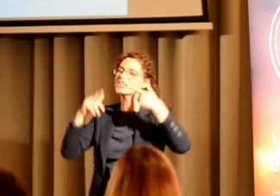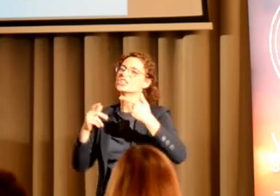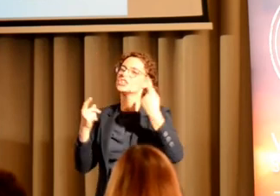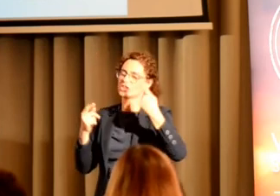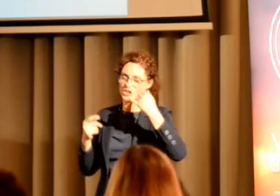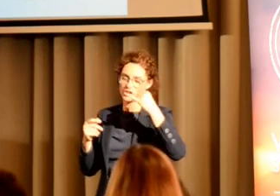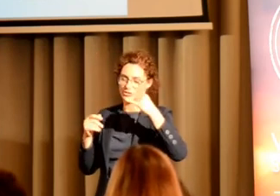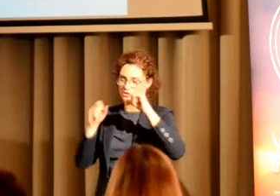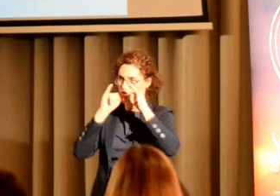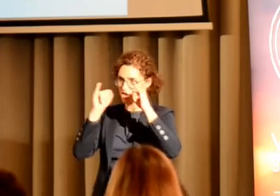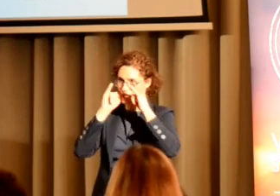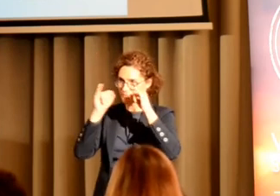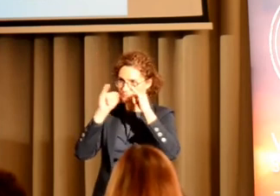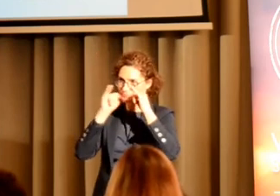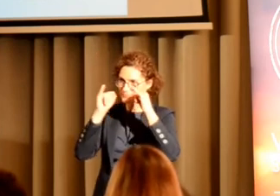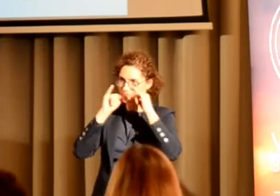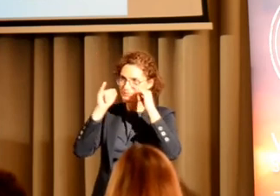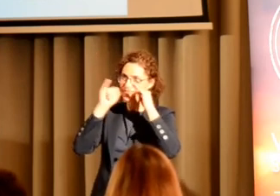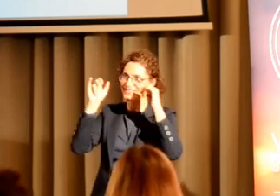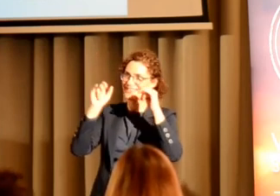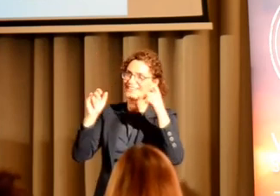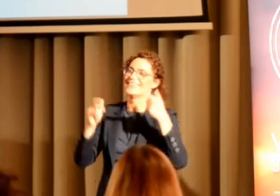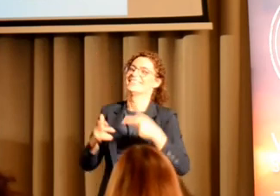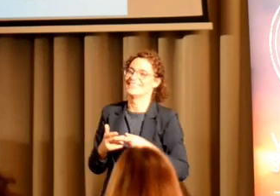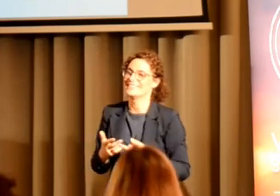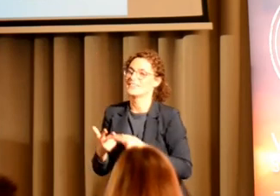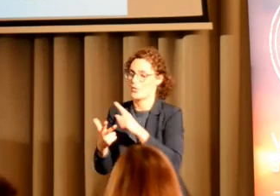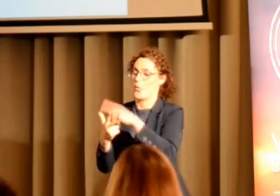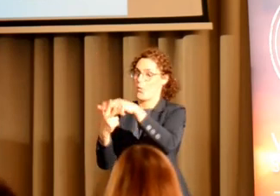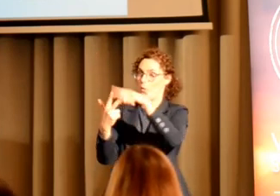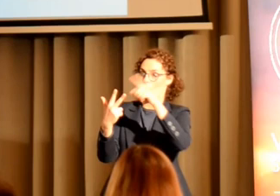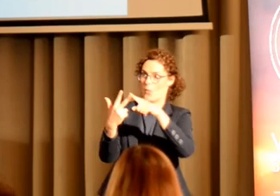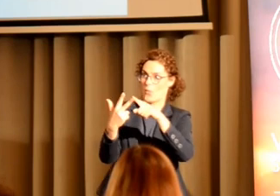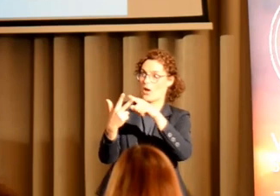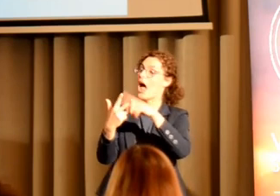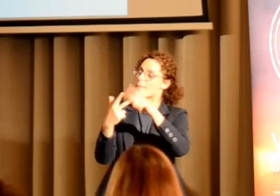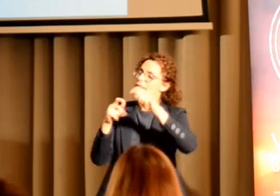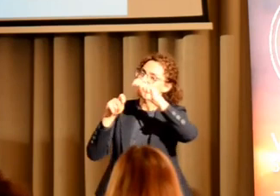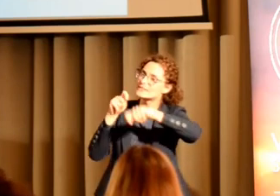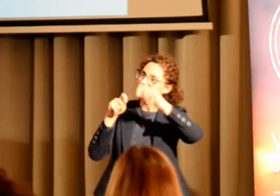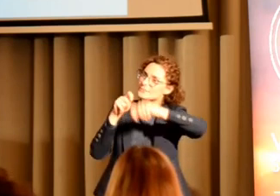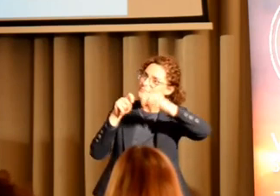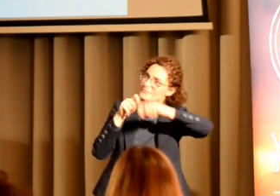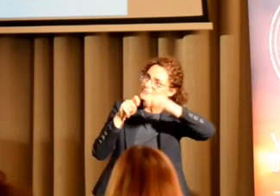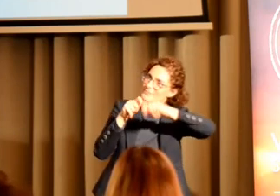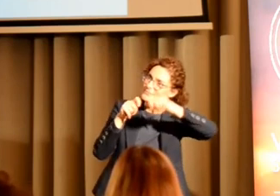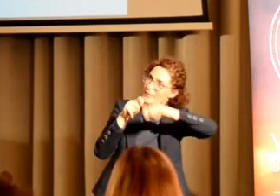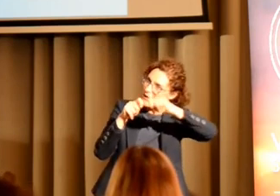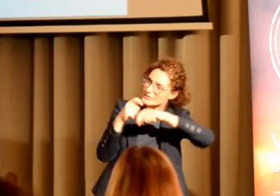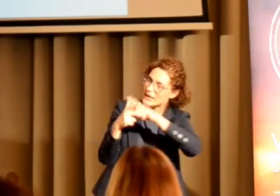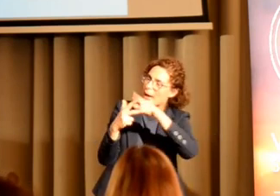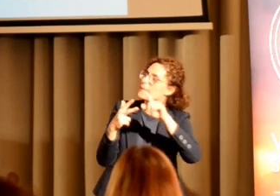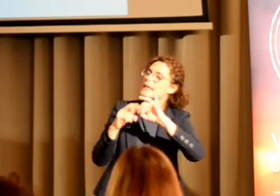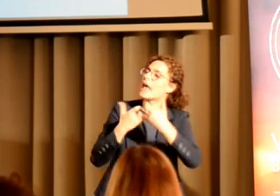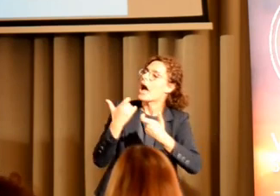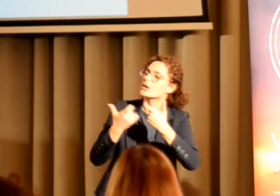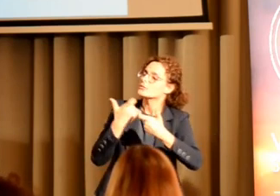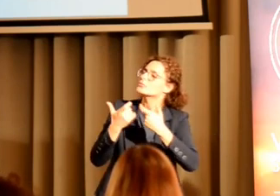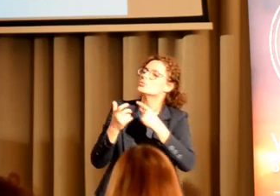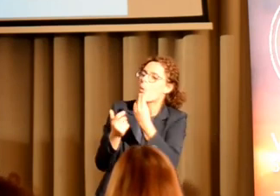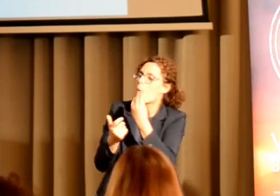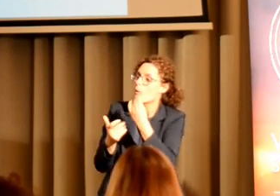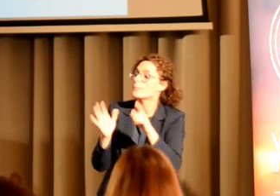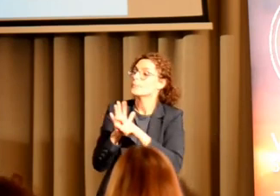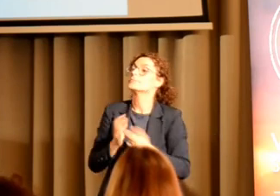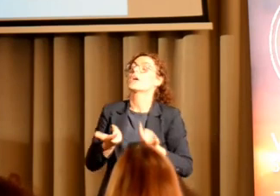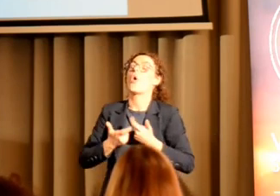trochę trywializm, prawda? Ale im więcej bada się dietę wilków, a robi się to na podstawie analizy odchodów, czyli